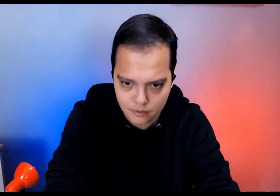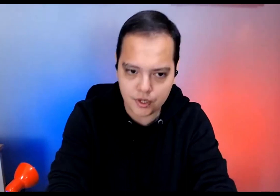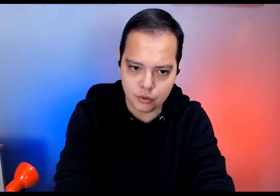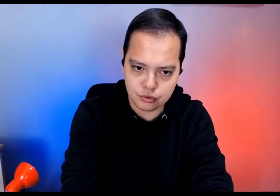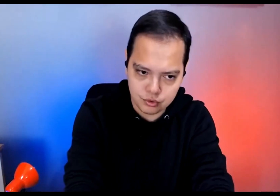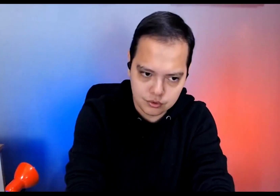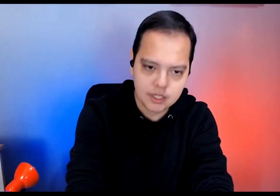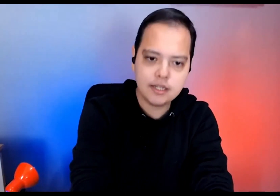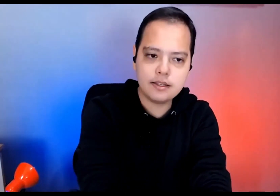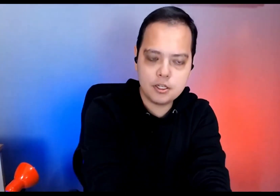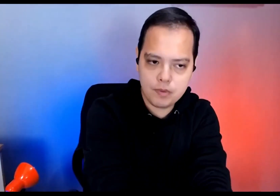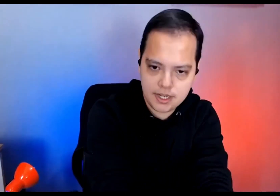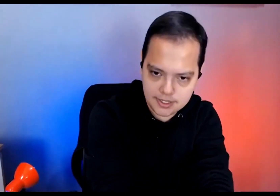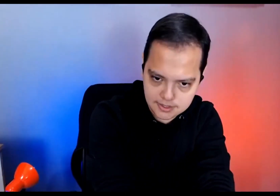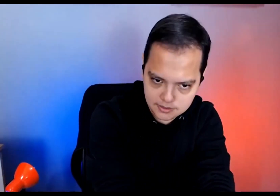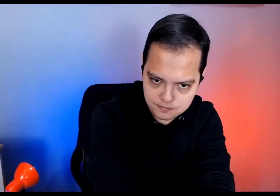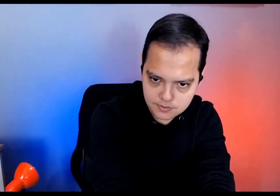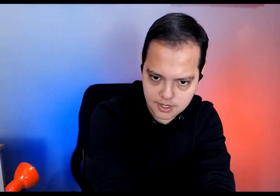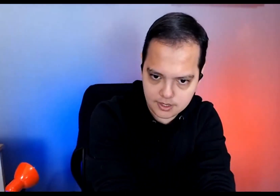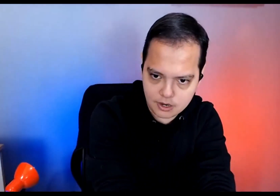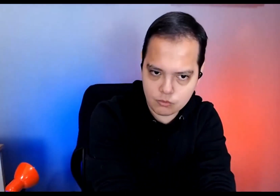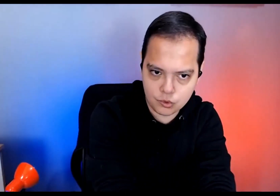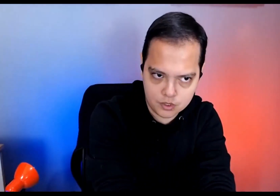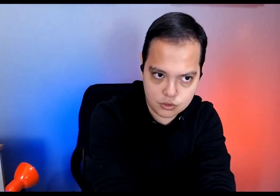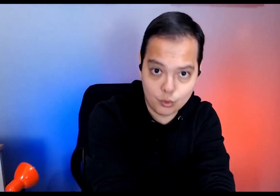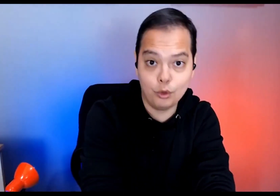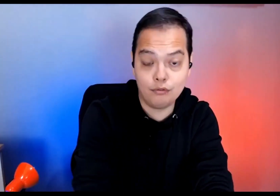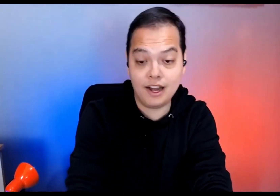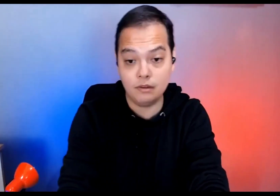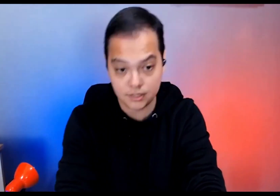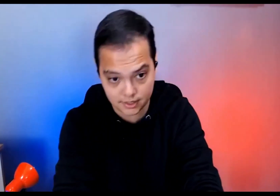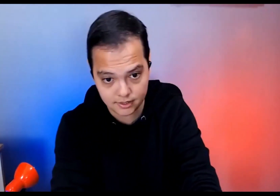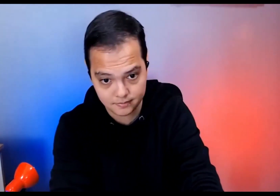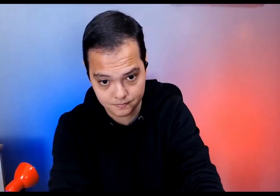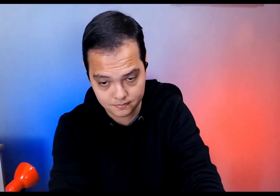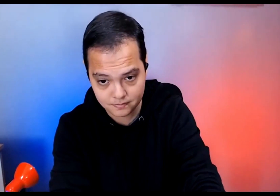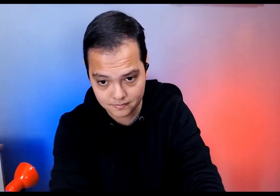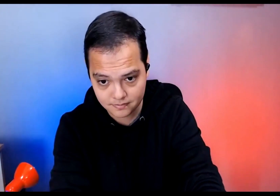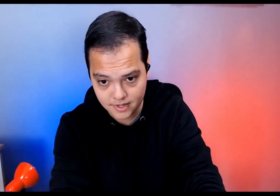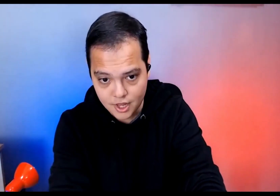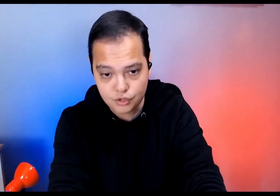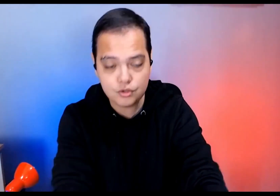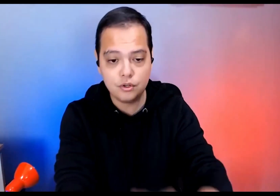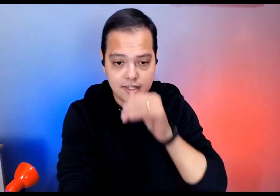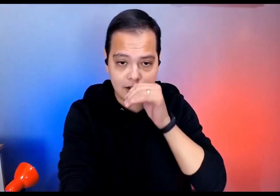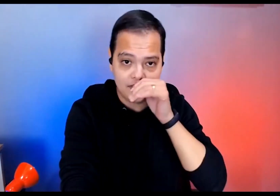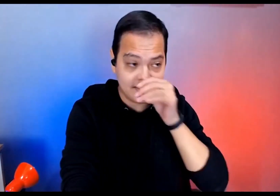o surdo tem experiência em lidar com os ouvintes. O novato é você. Se o surdo que você está conversando tem